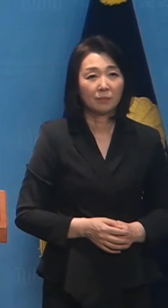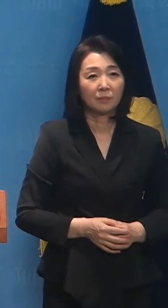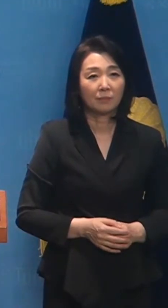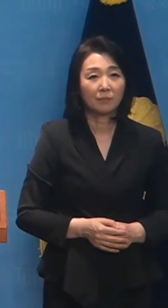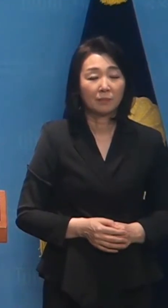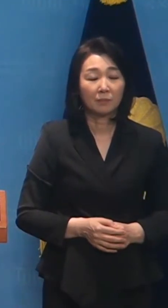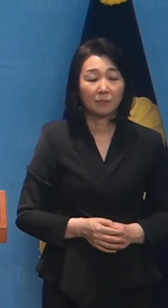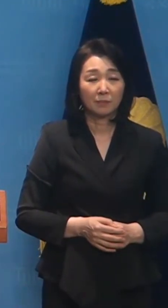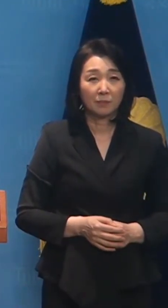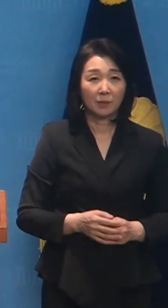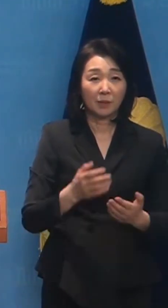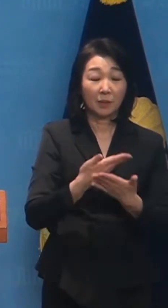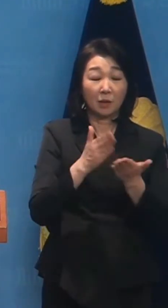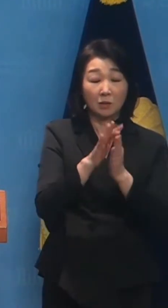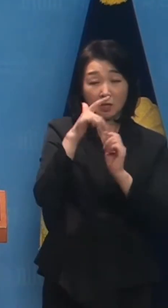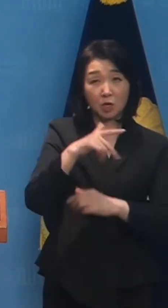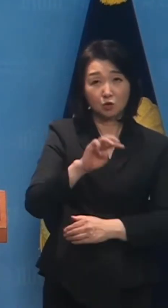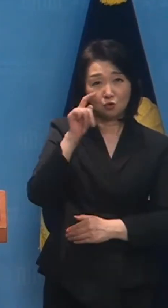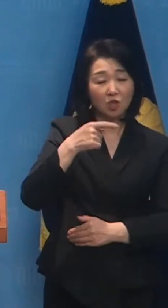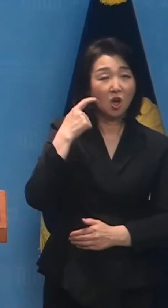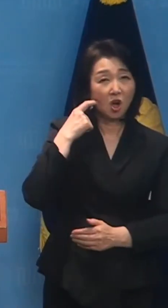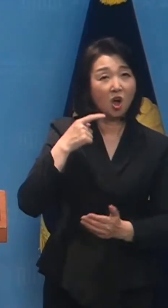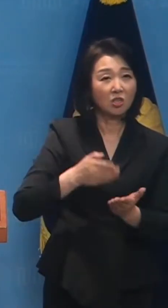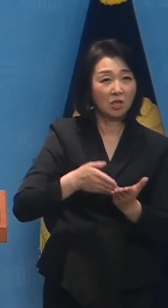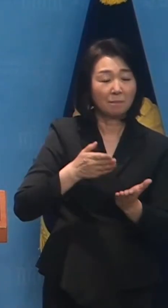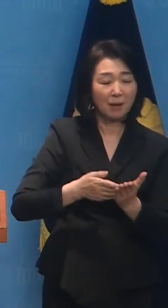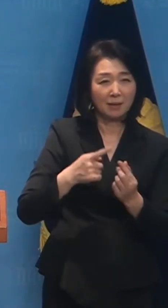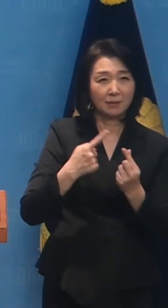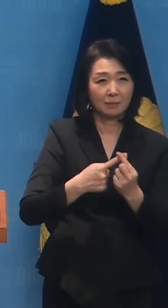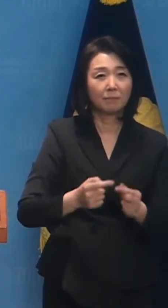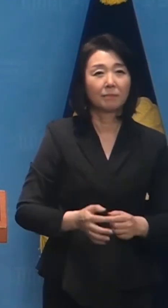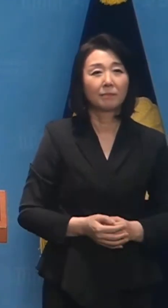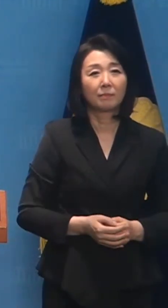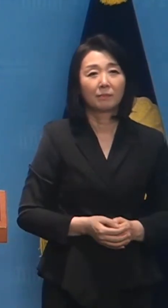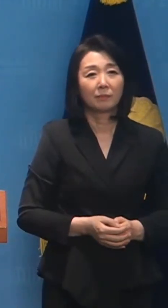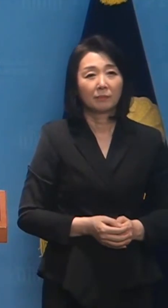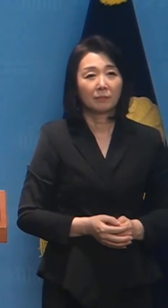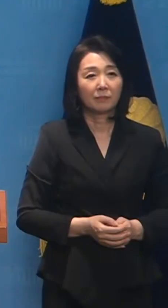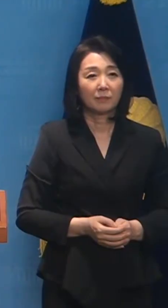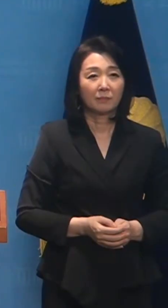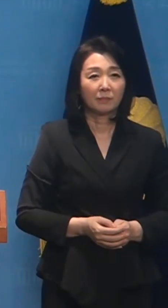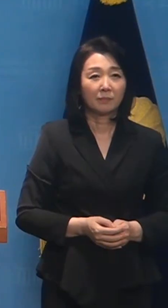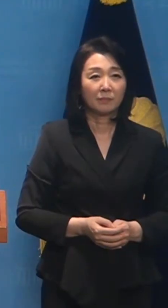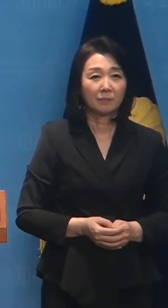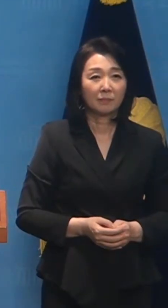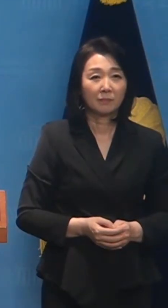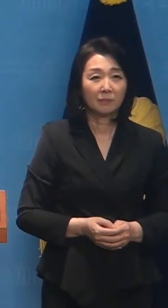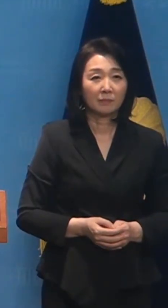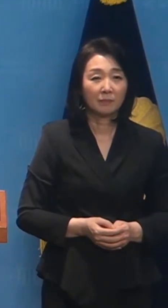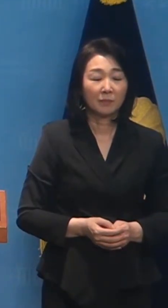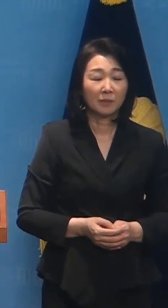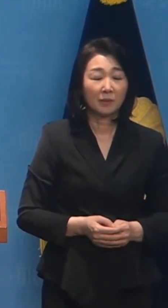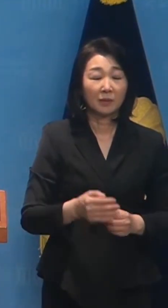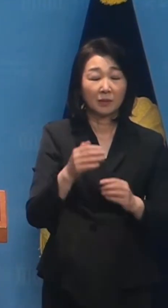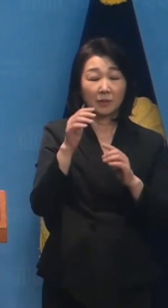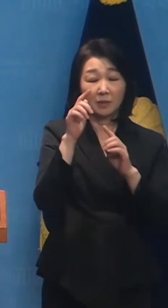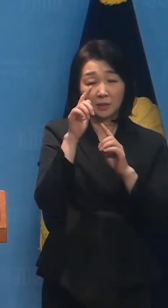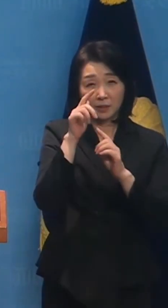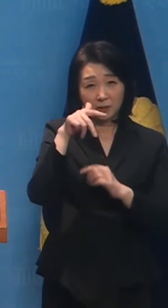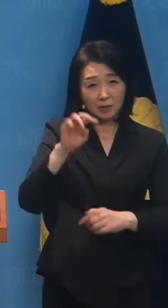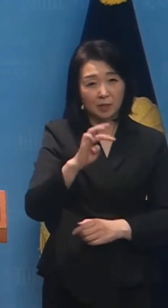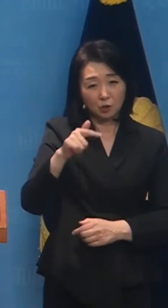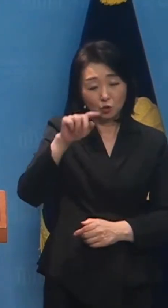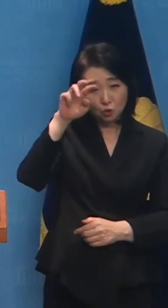다음으로 개혁신당 이준석 후보 거짓말 시리즈 첫 번째입니다. 개혁신당 양두구육 이준석